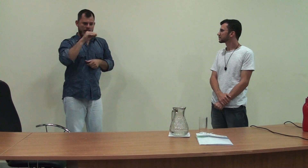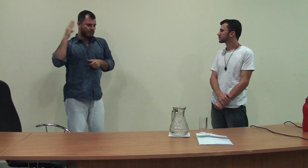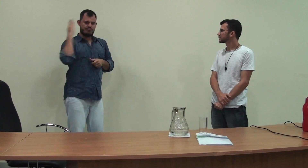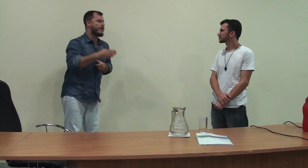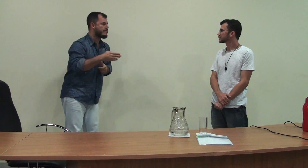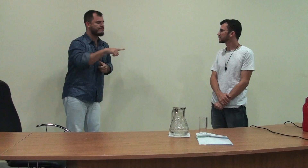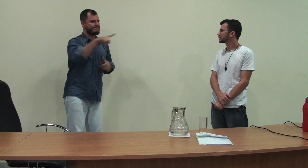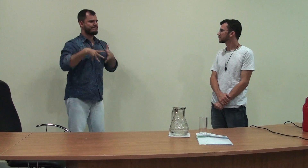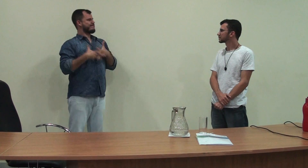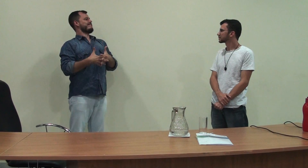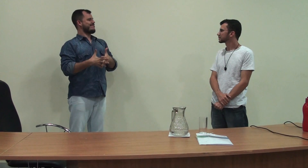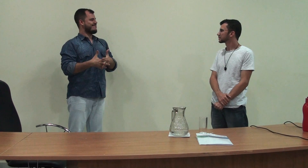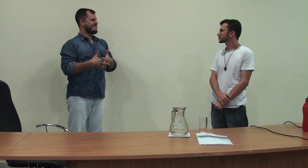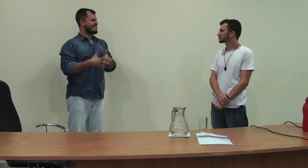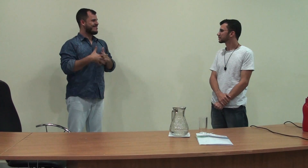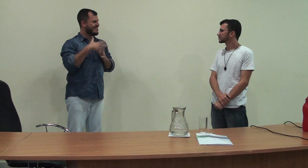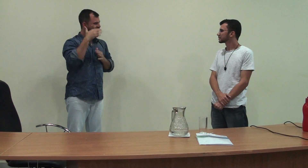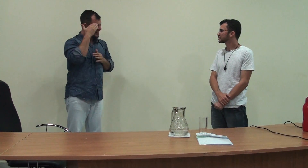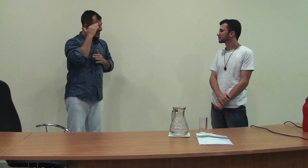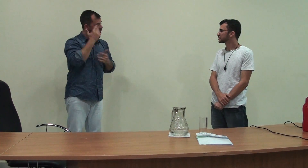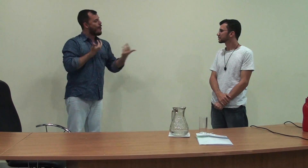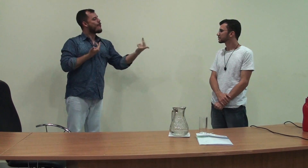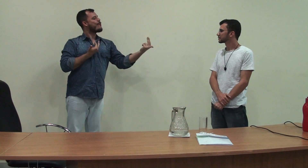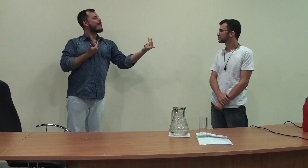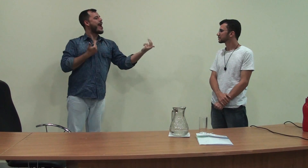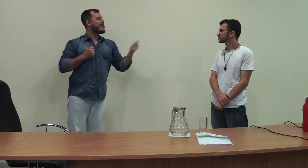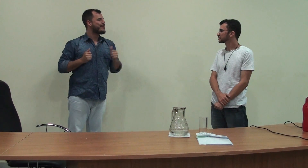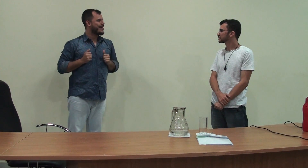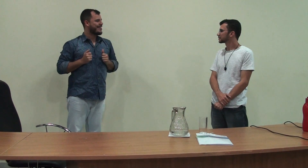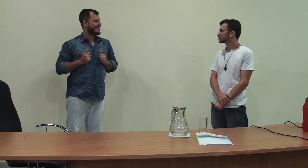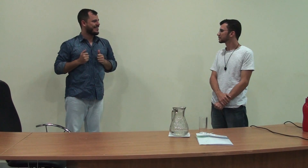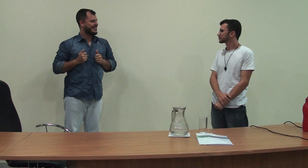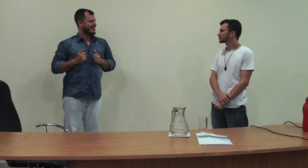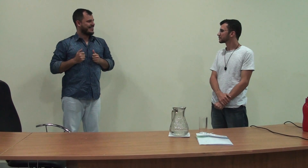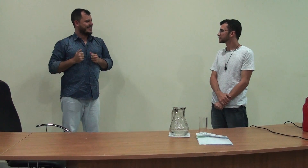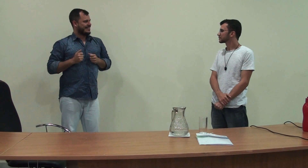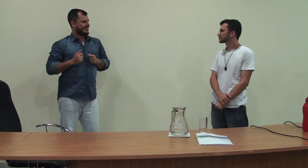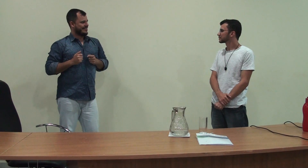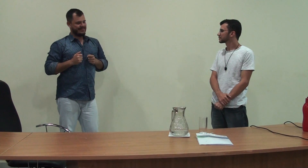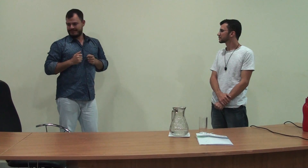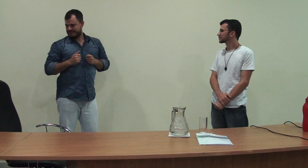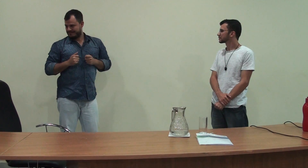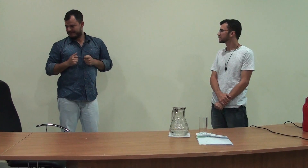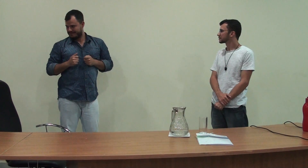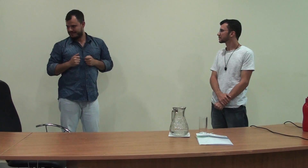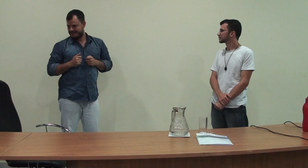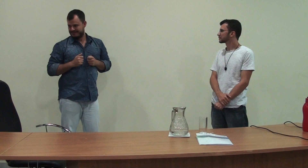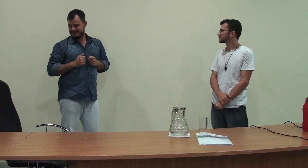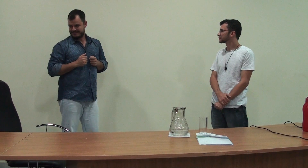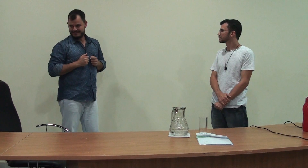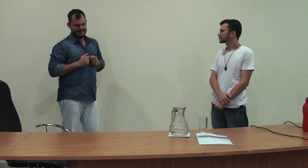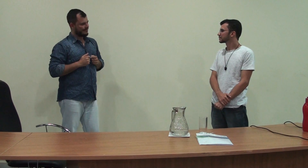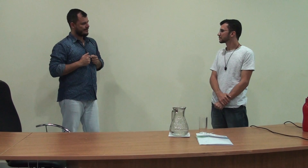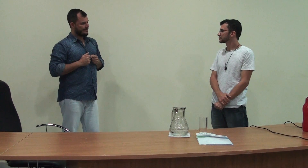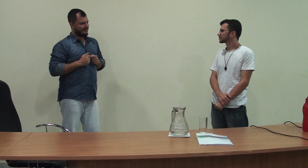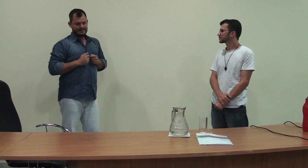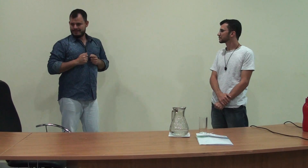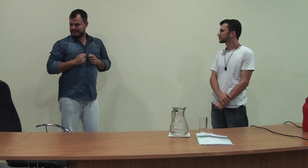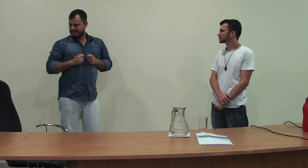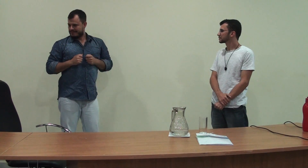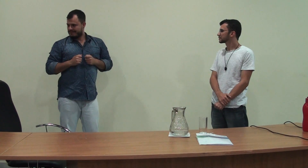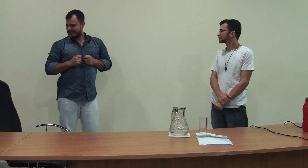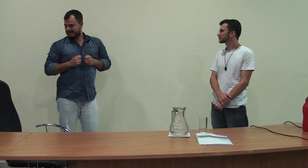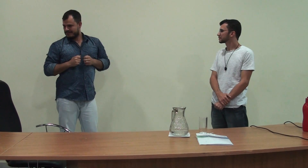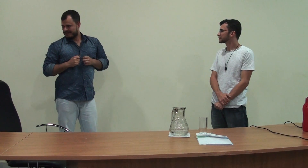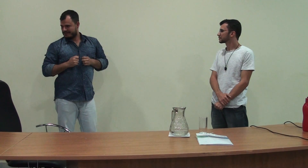informações. Eu acho que você pode ter dificuldade quando o professor fala muito rápido e você não acompanha. E você encontrar alguém que